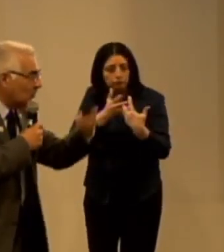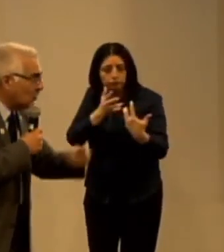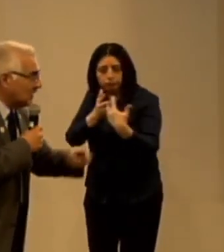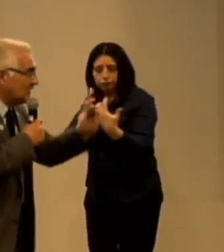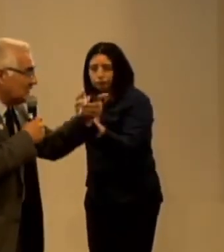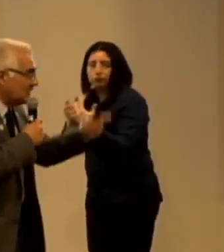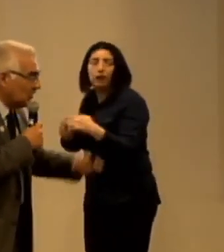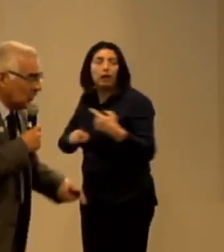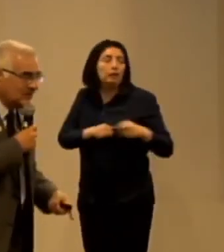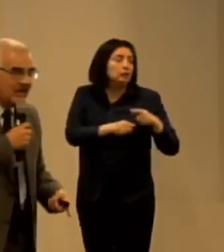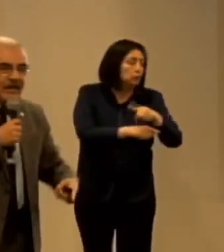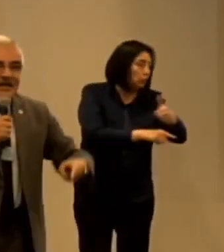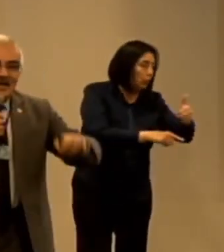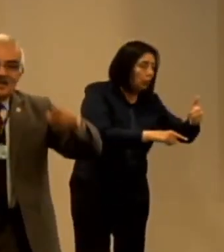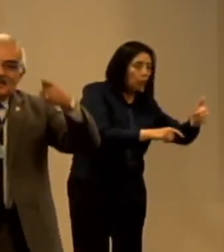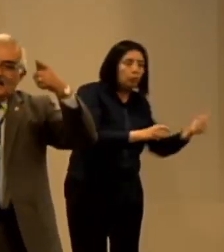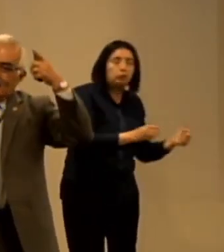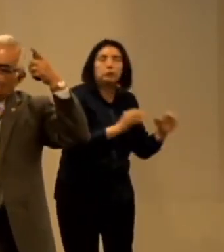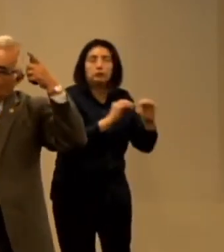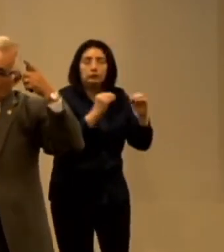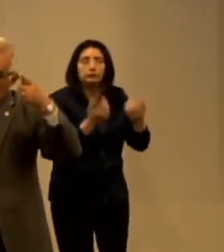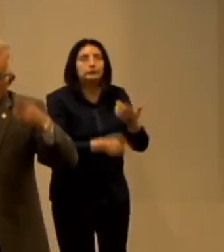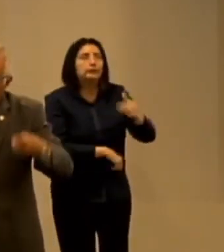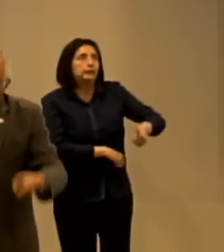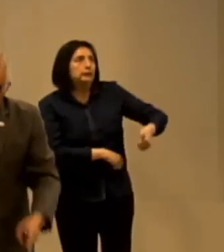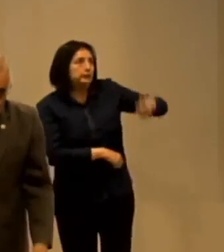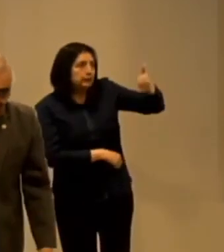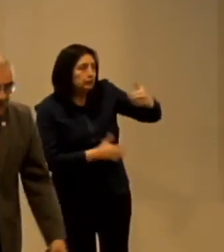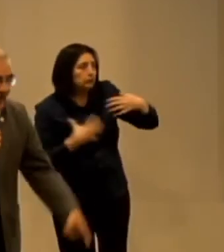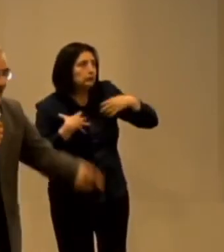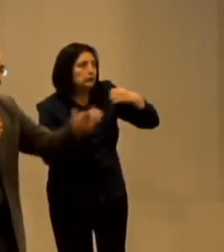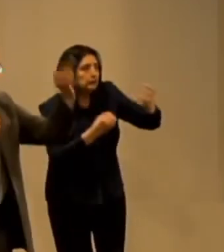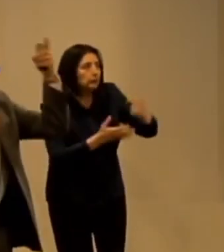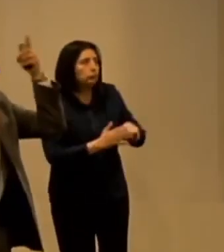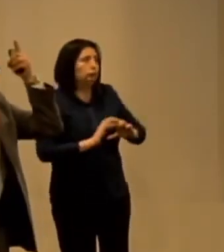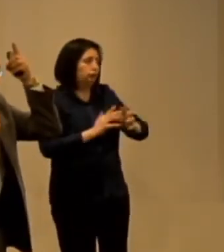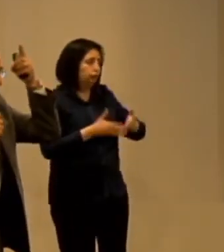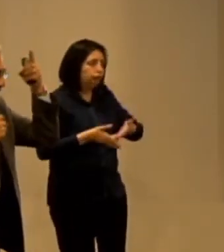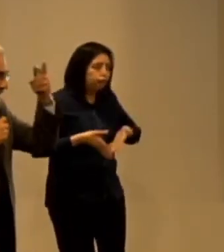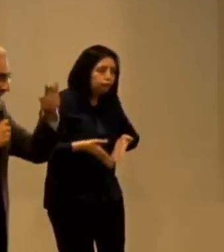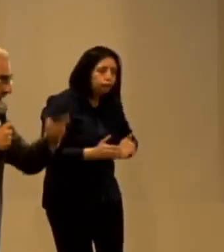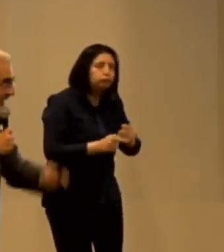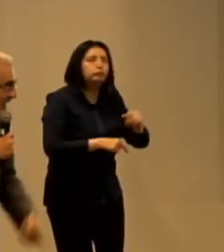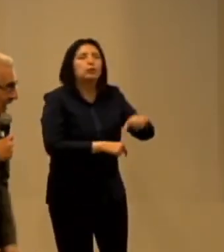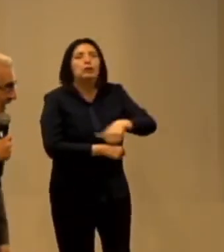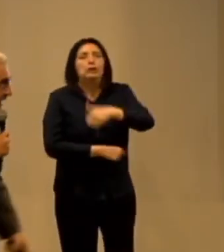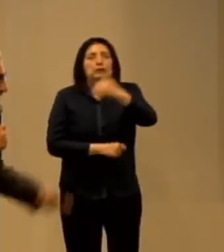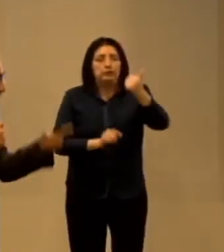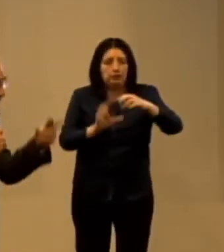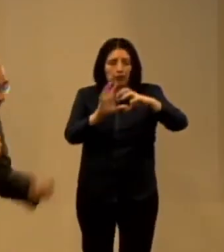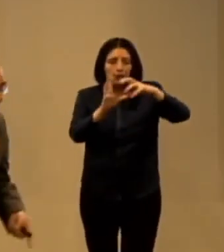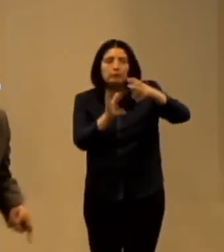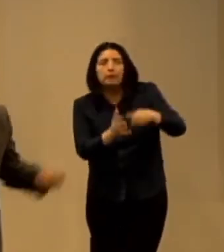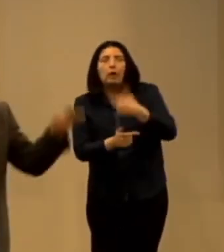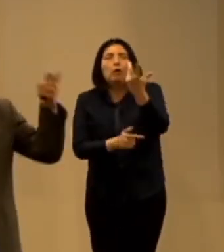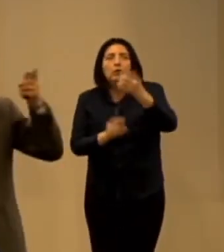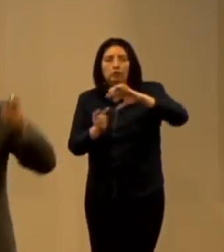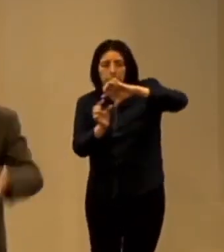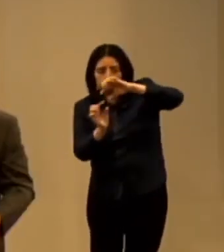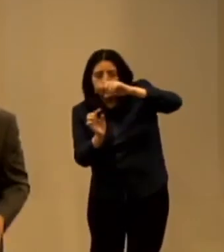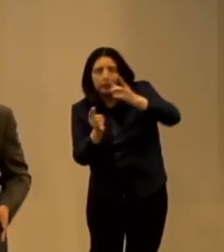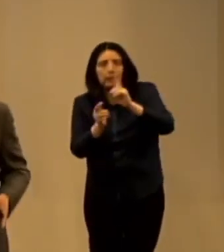a las otras intervenciones, llámese la Dirección de Salud Sexual y Reproductiva, llámese la de malaria y metaxénicas, la de zoonóticas,